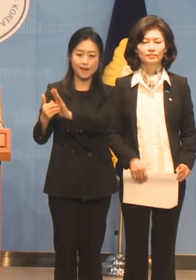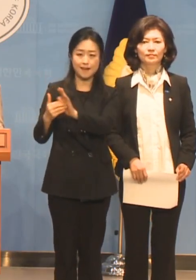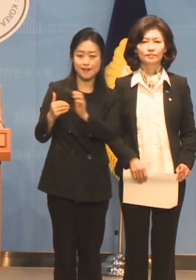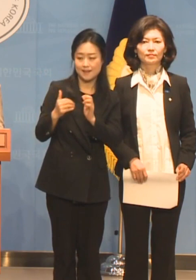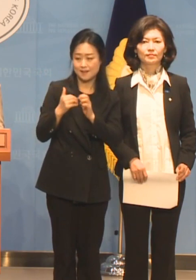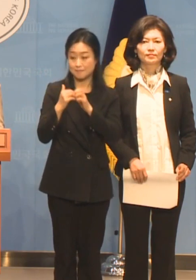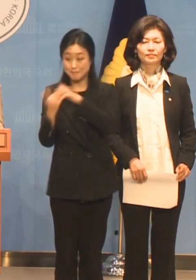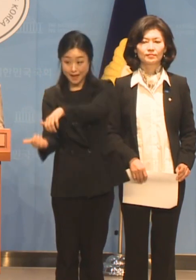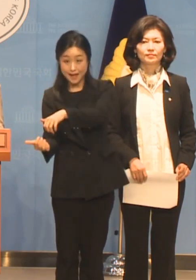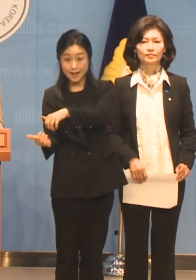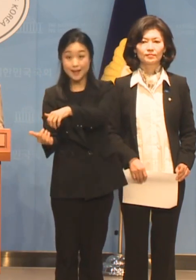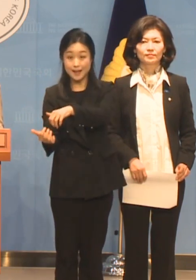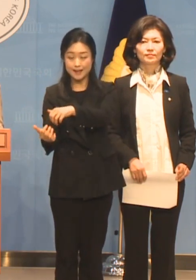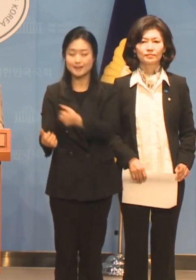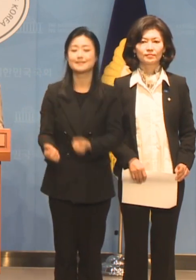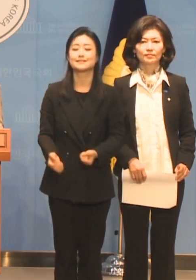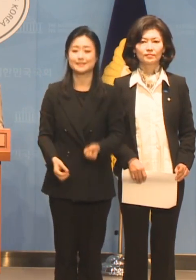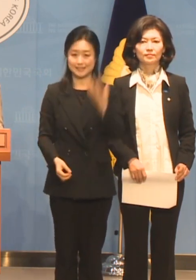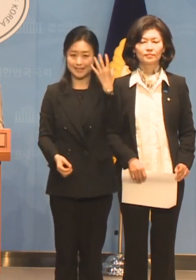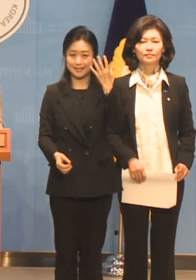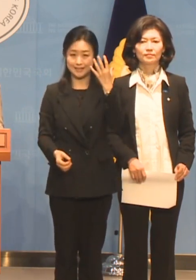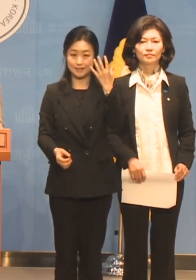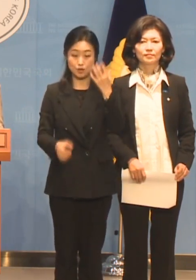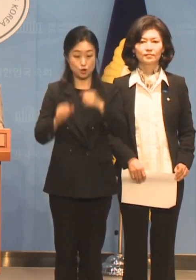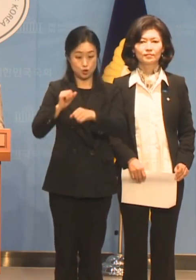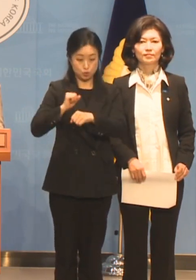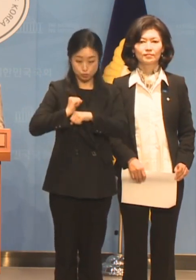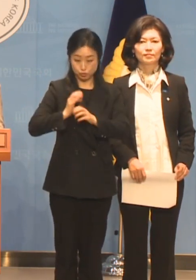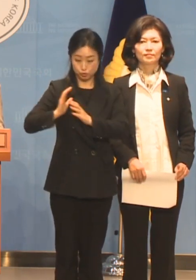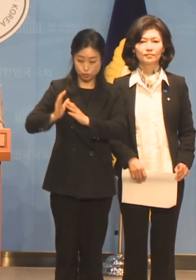거둔 대표적인 무장투쟁의 사례로